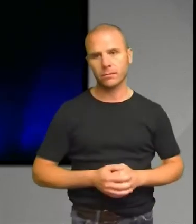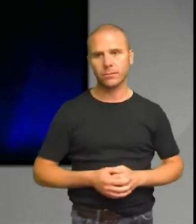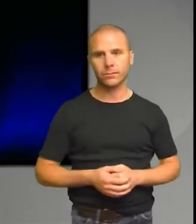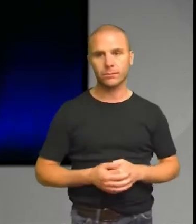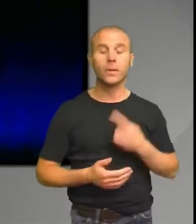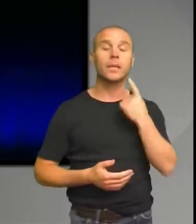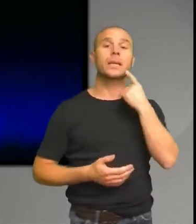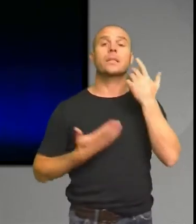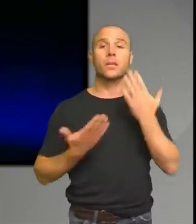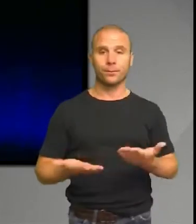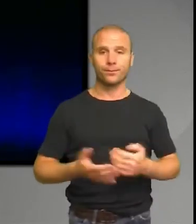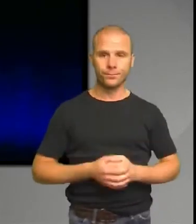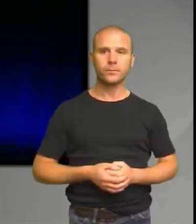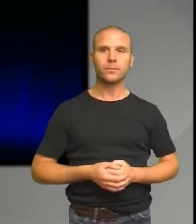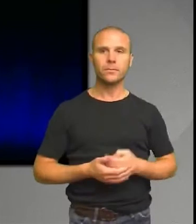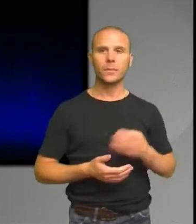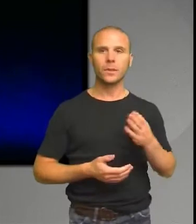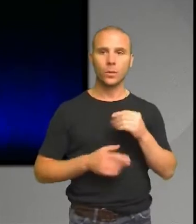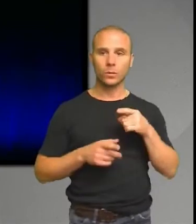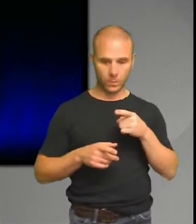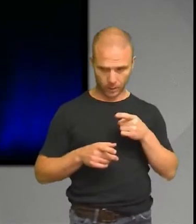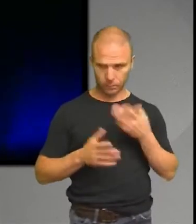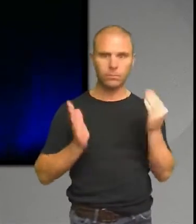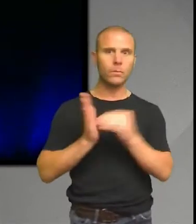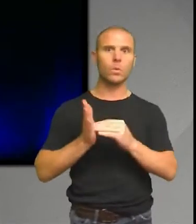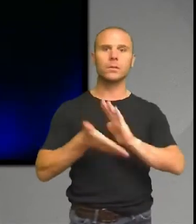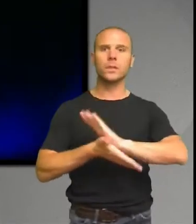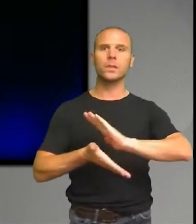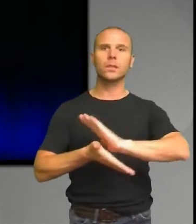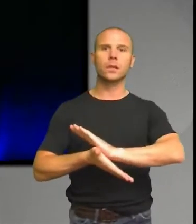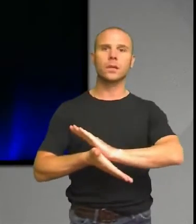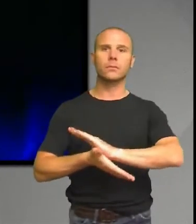Dagen efter så var detta med i tidningen.